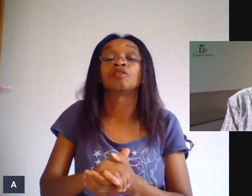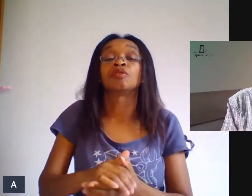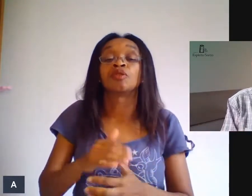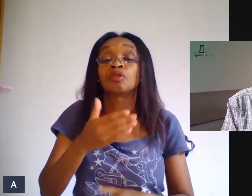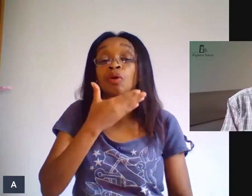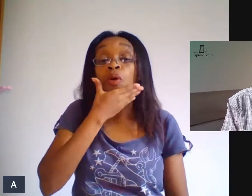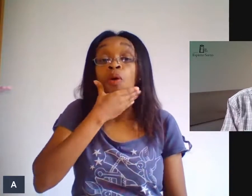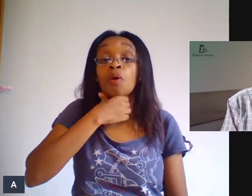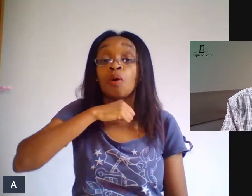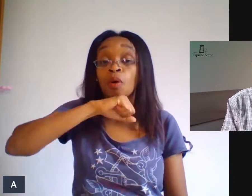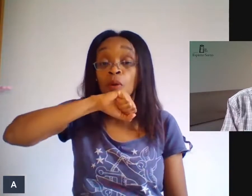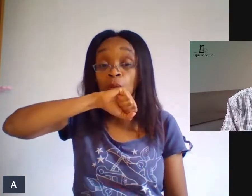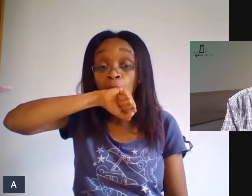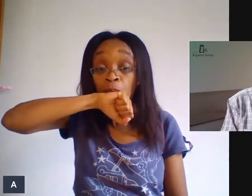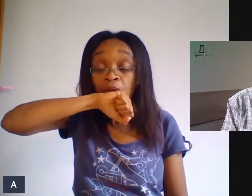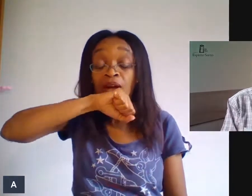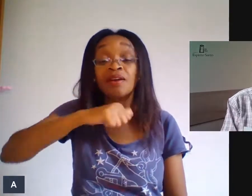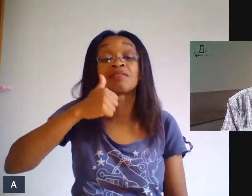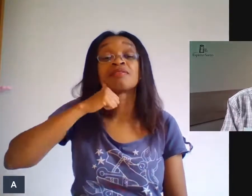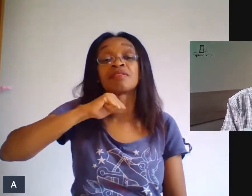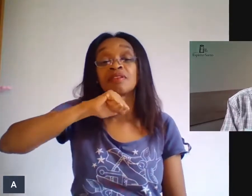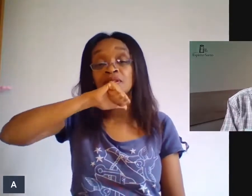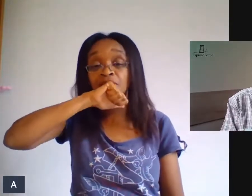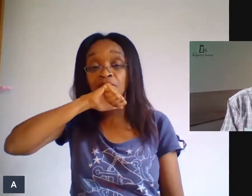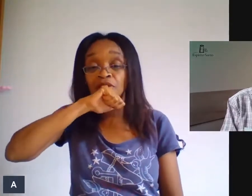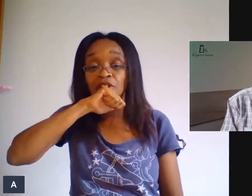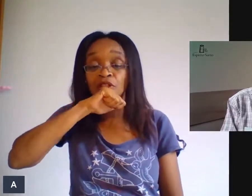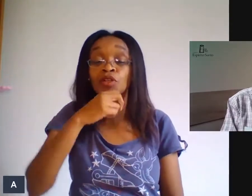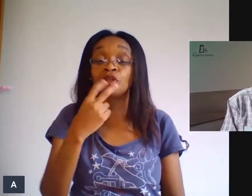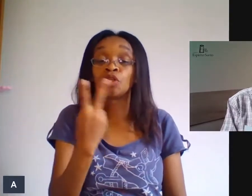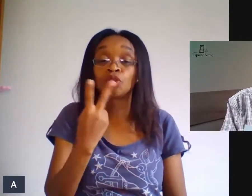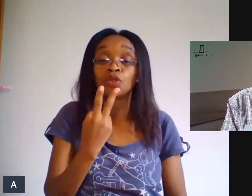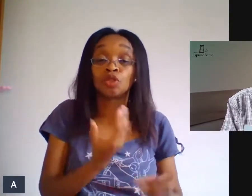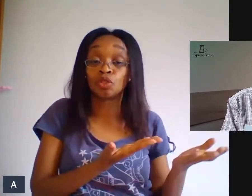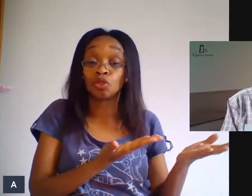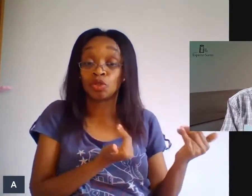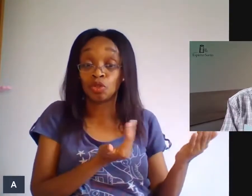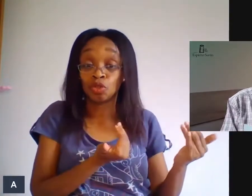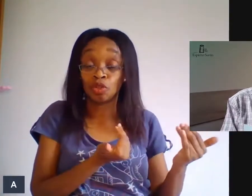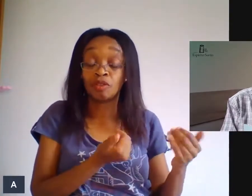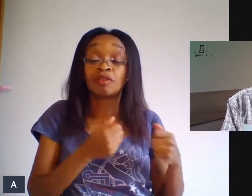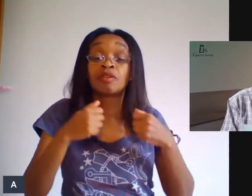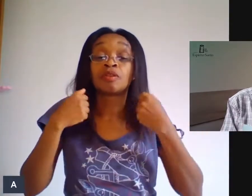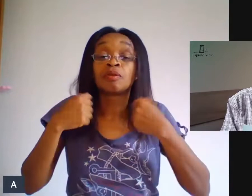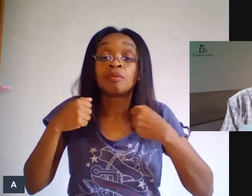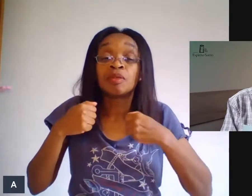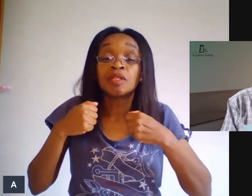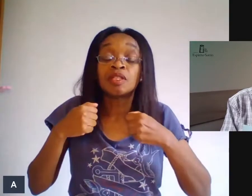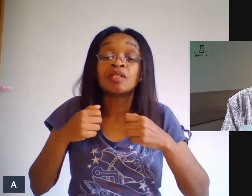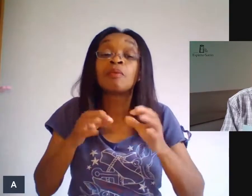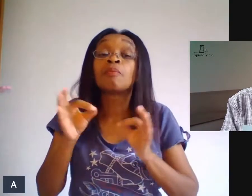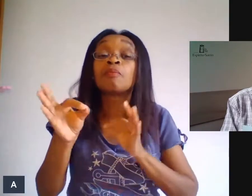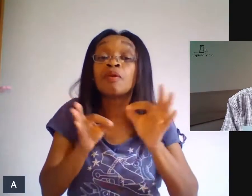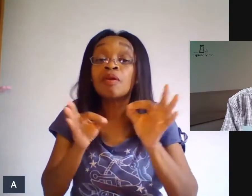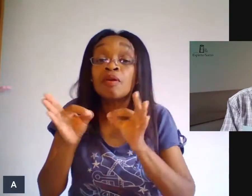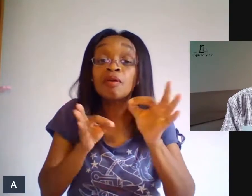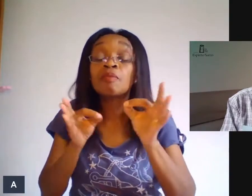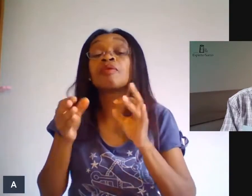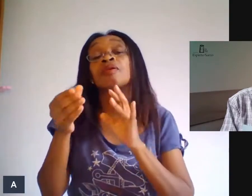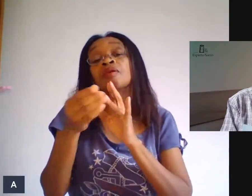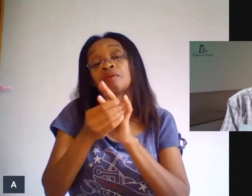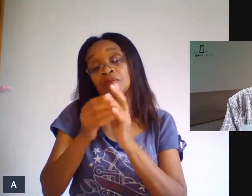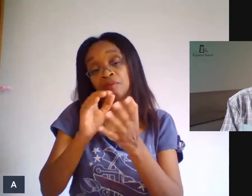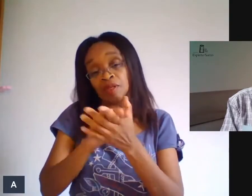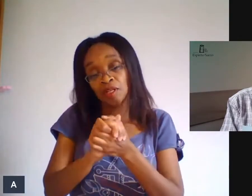jovens resolvem se casar, devem preparar-se com muito cuidado para receber